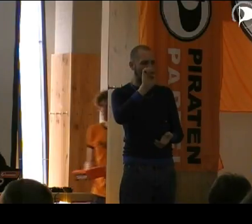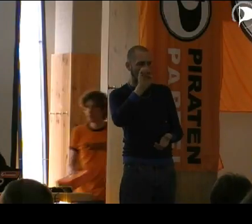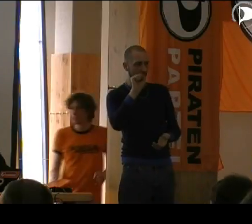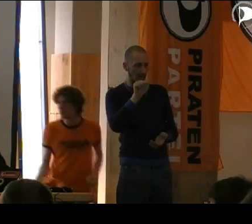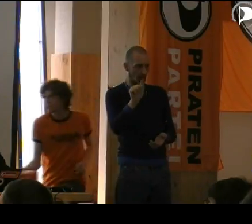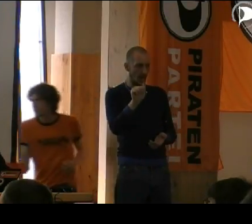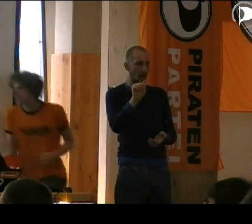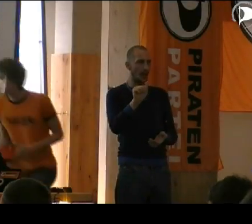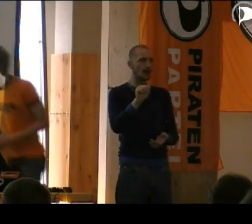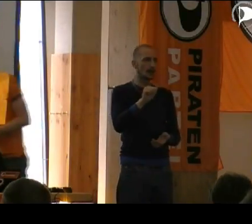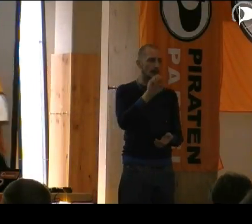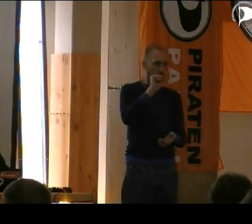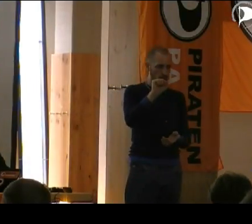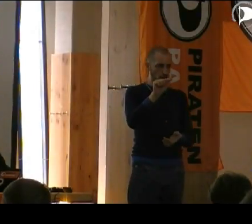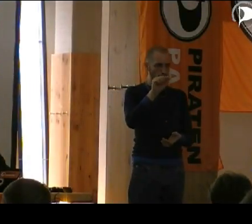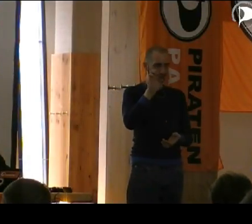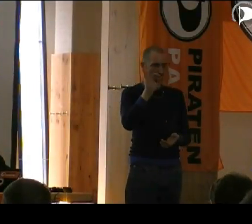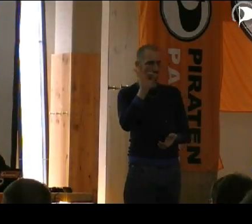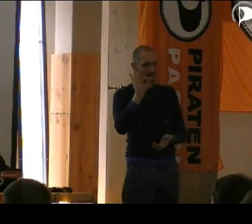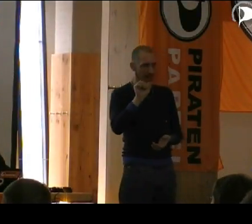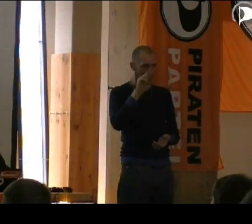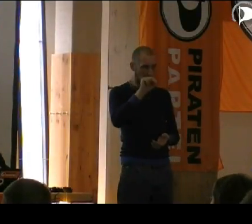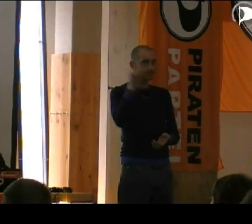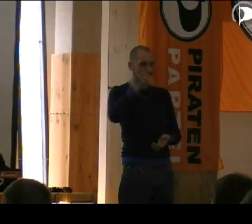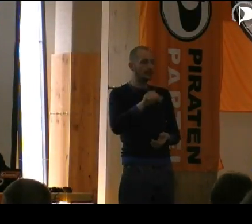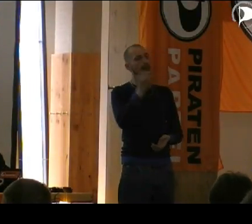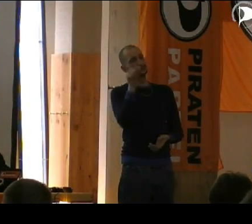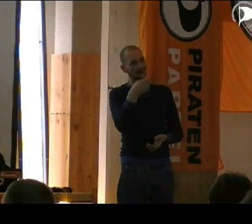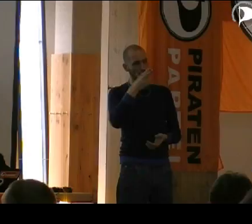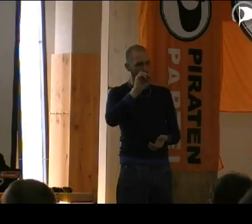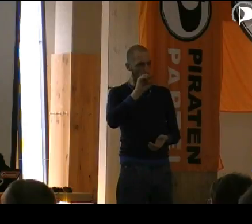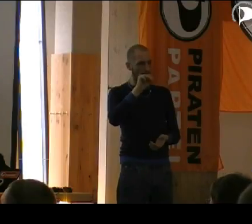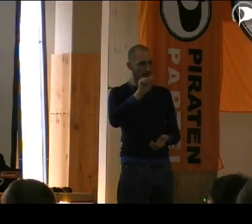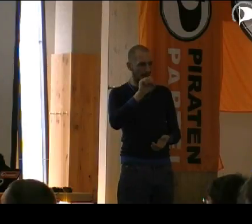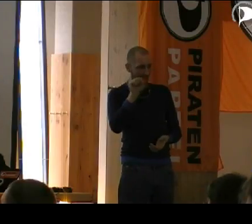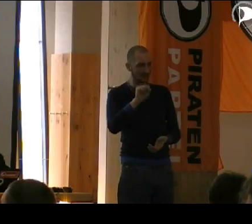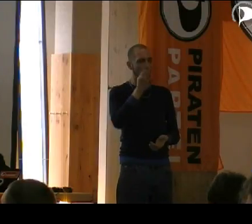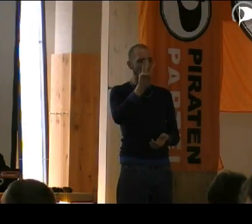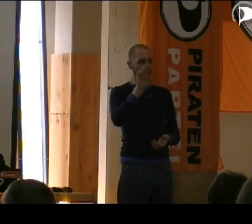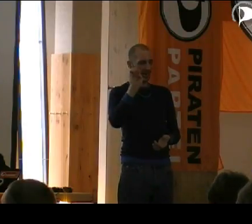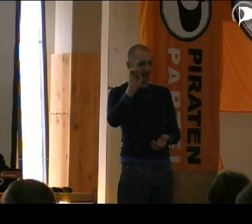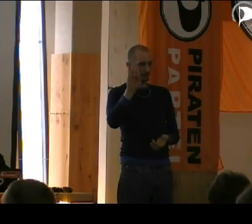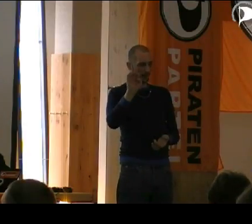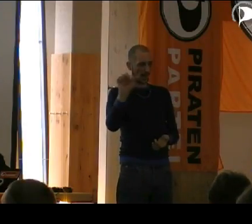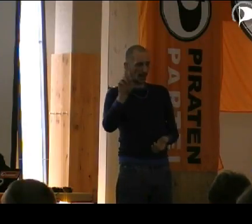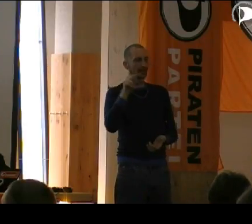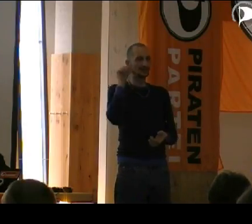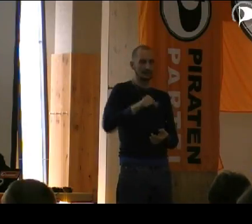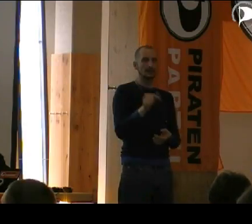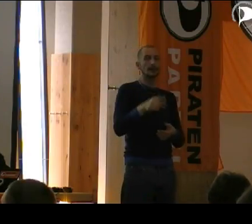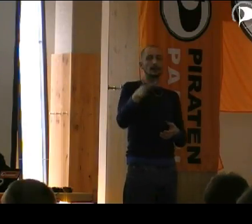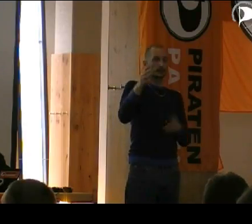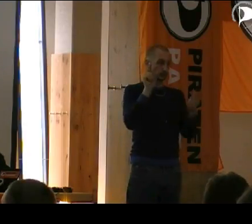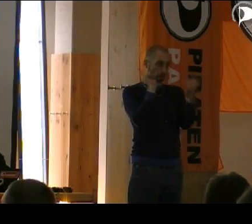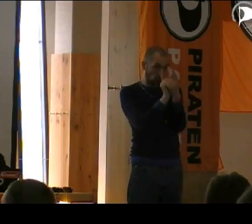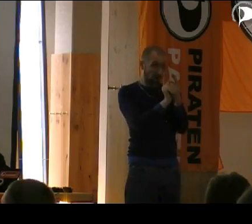mit dass mit café bar getroffen aber da war ich nicht verweigern kann ich auch ein bekenntnis nicht schlagend